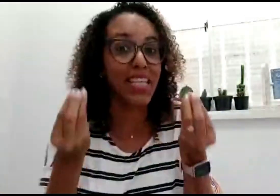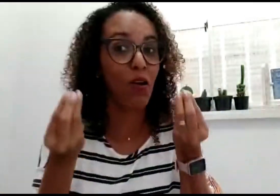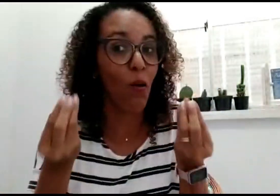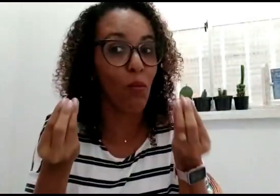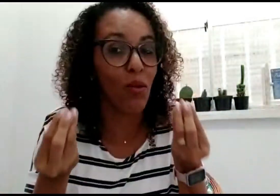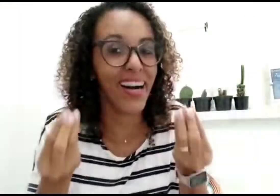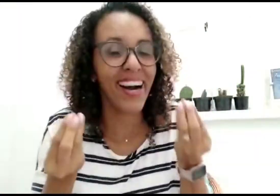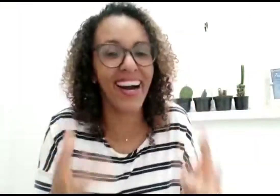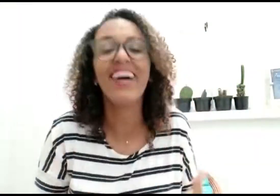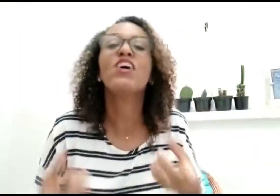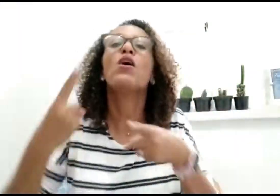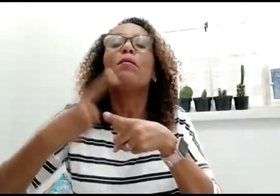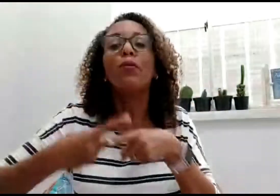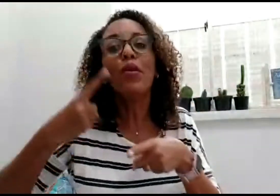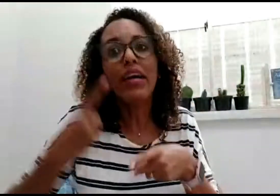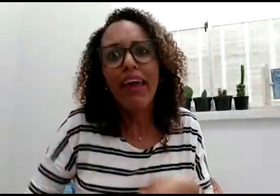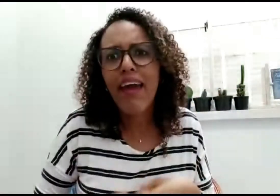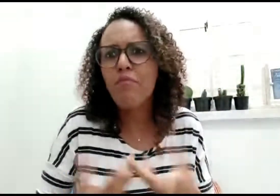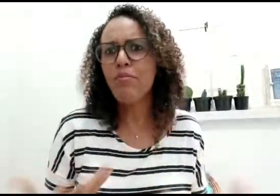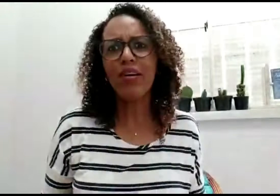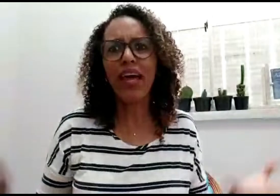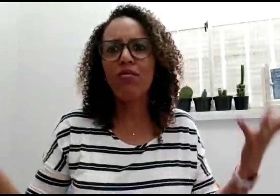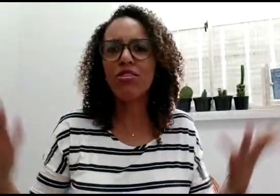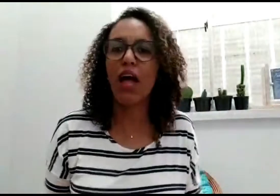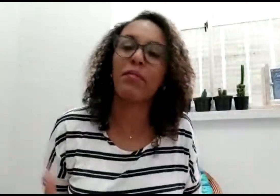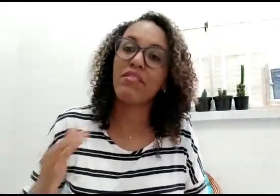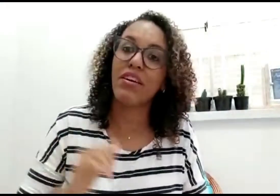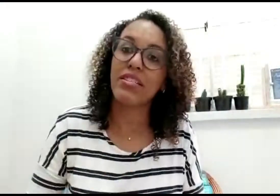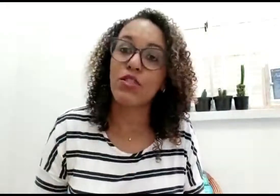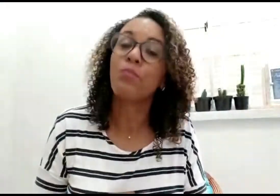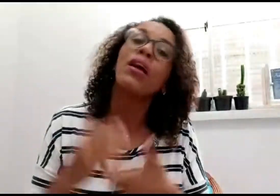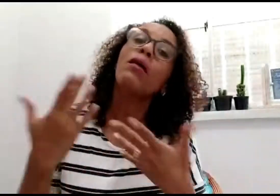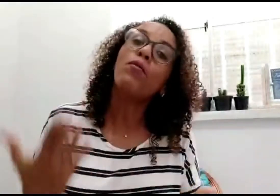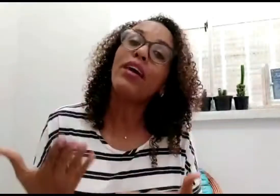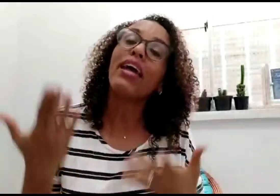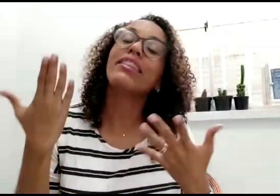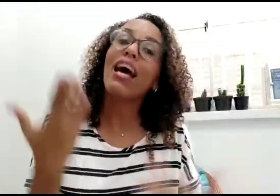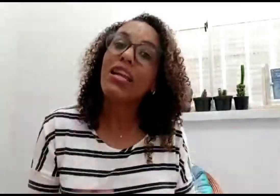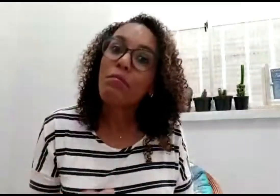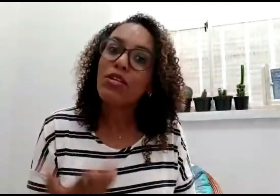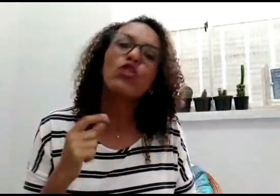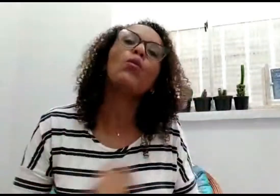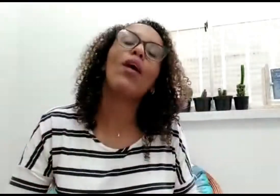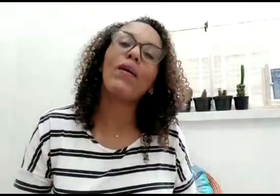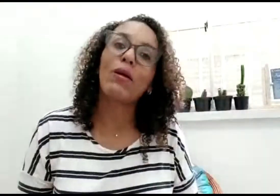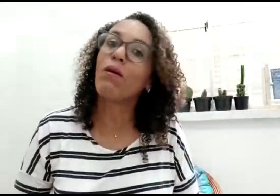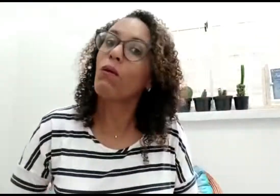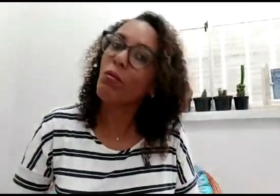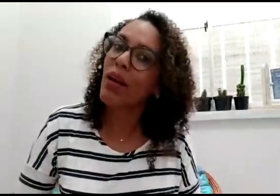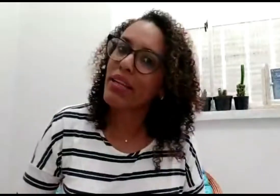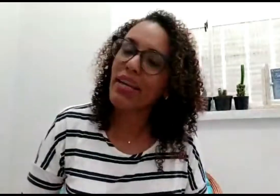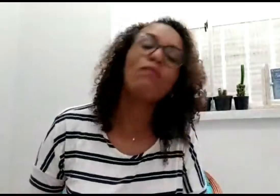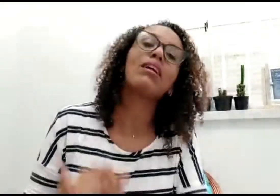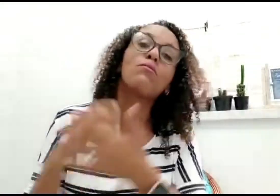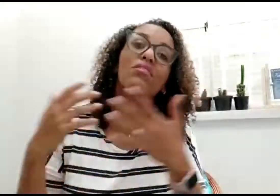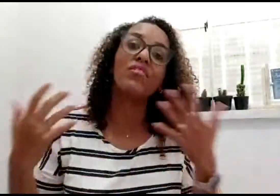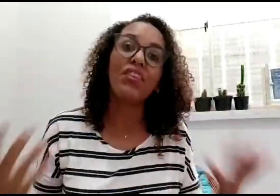é como. Por quê? Por que o intérprete faz isso? Porque na Libras, como é uma língua completa, é uma língua